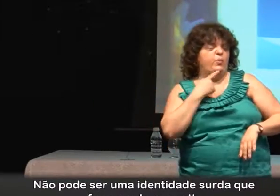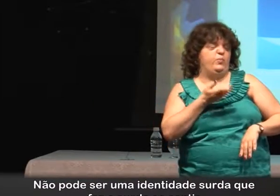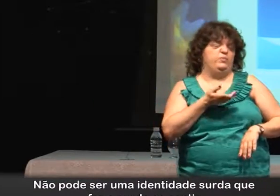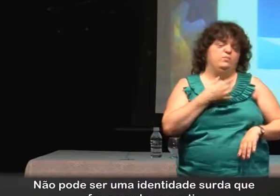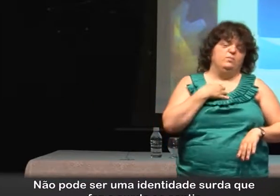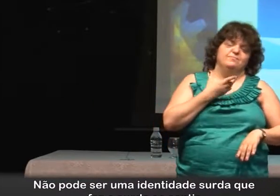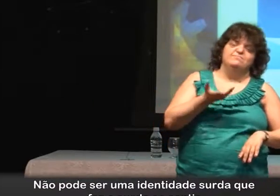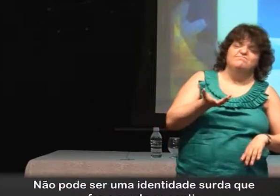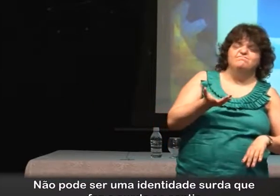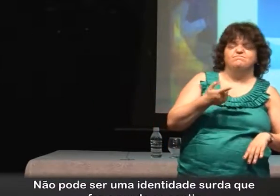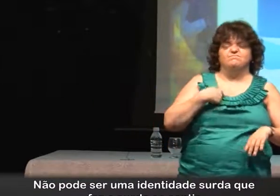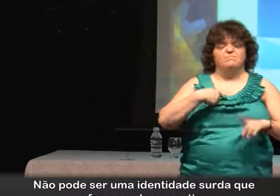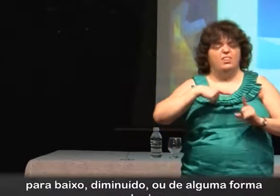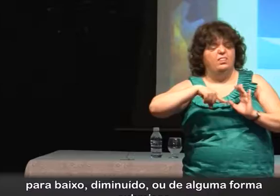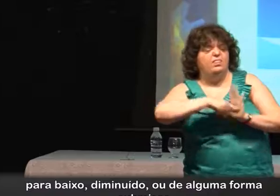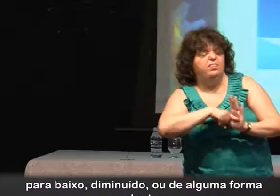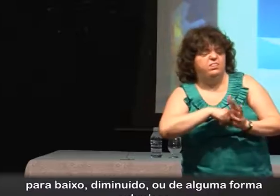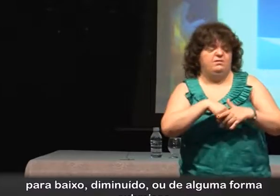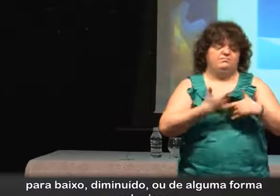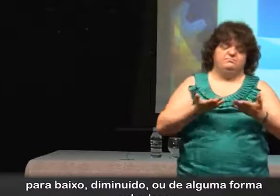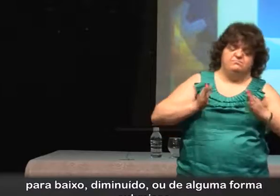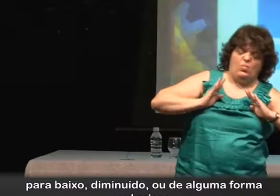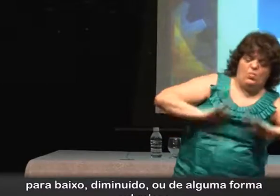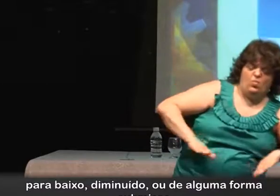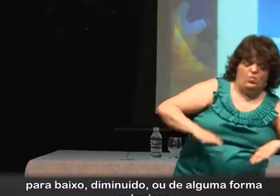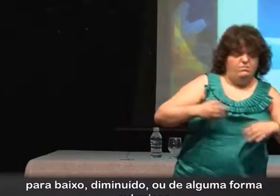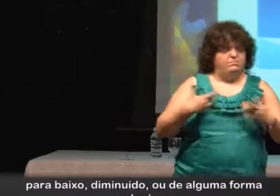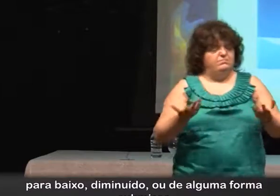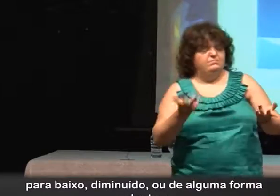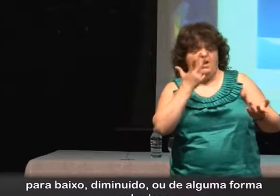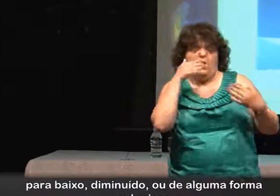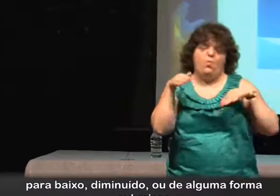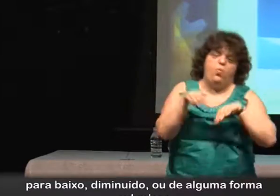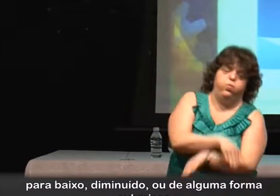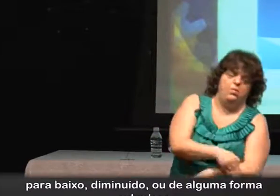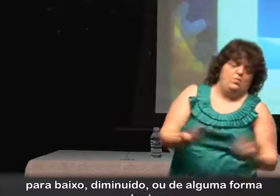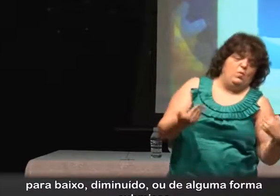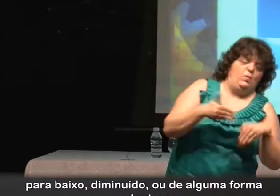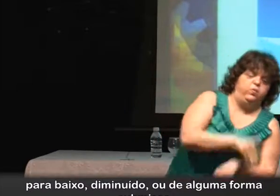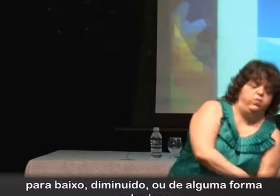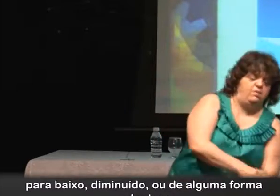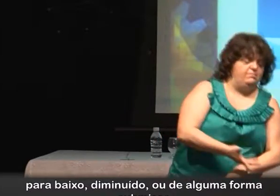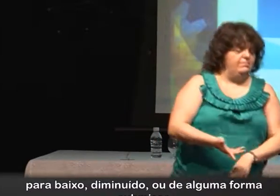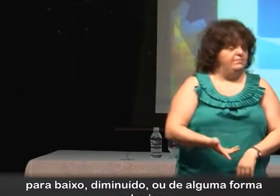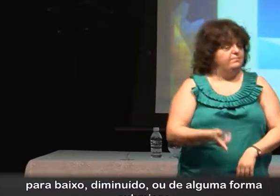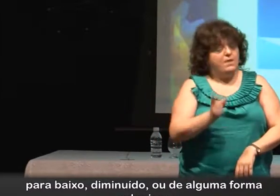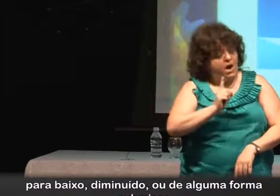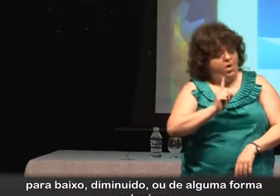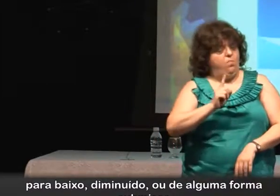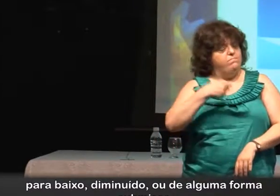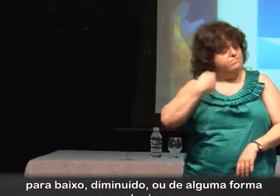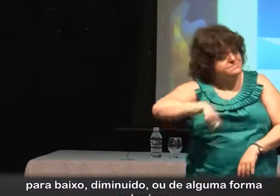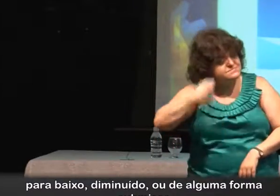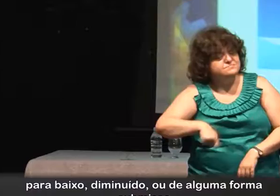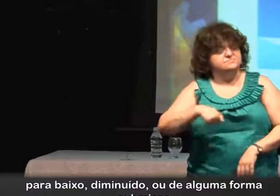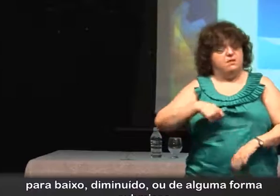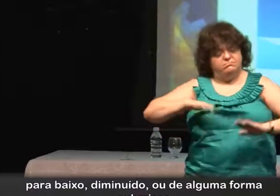surda que faz o surdo se sentir para baixo, diminuído, ou de alguma